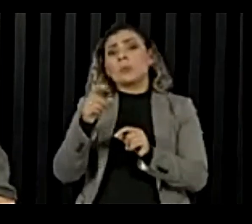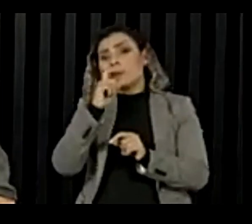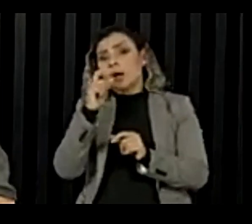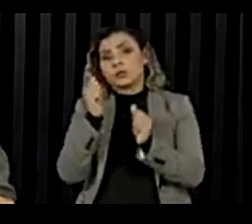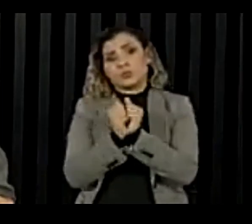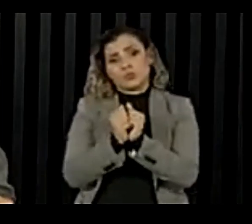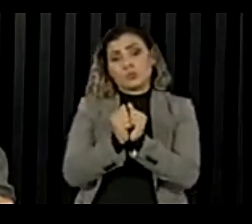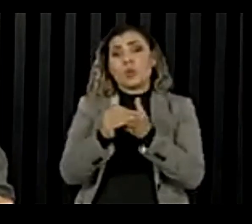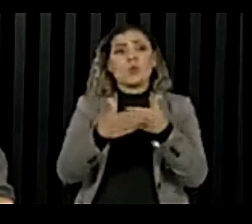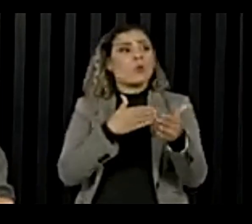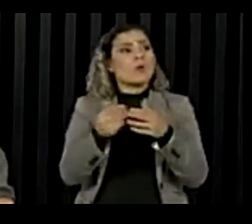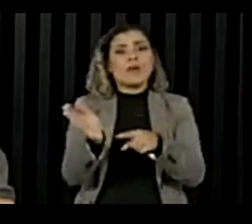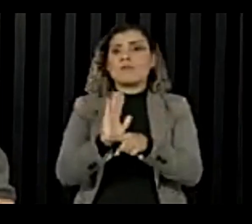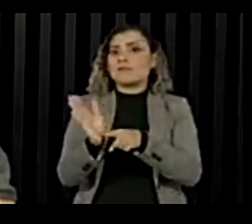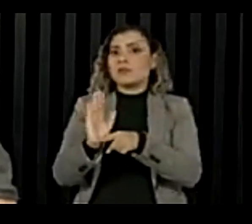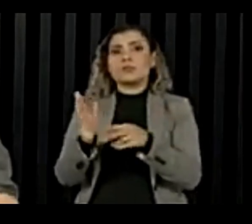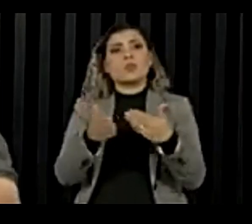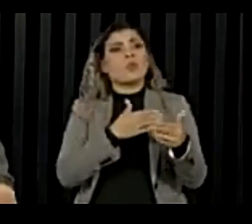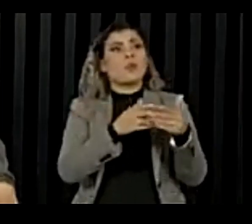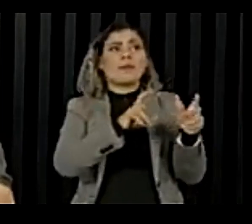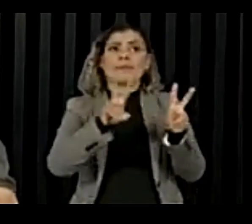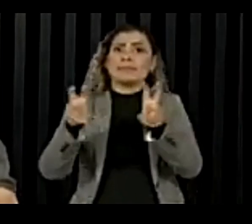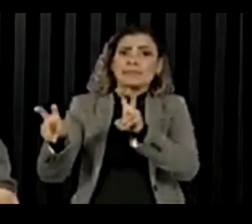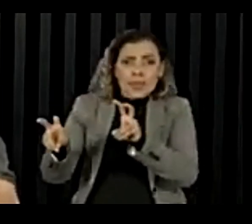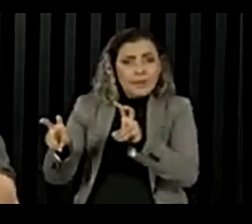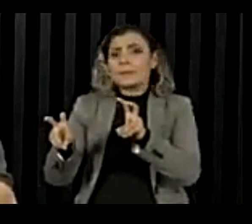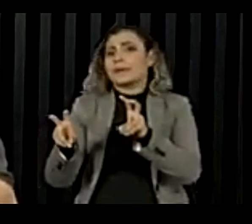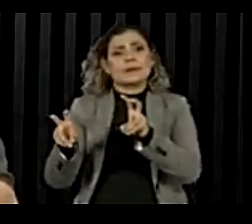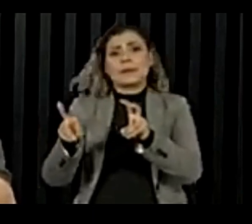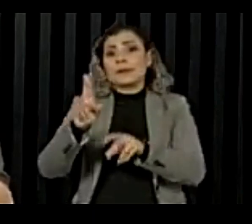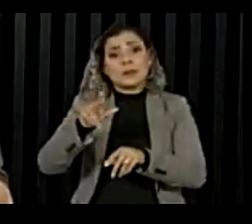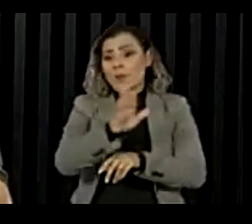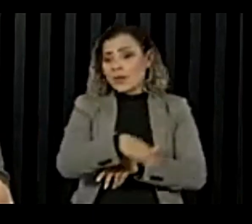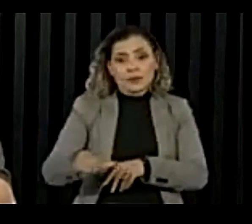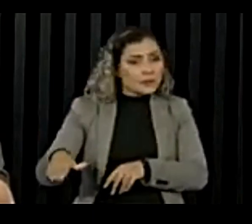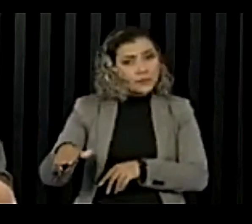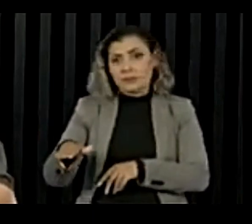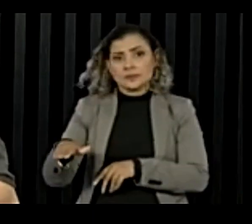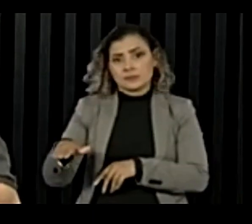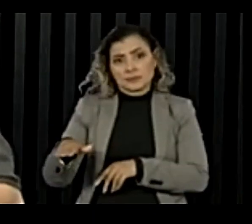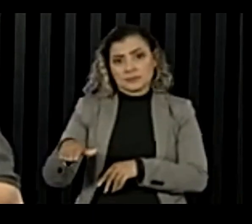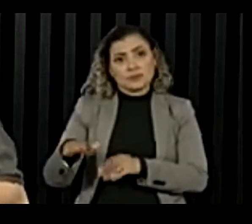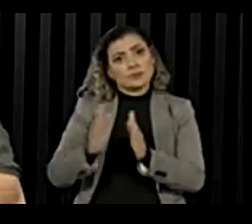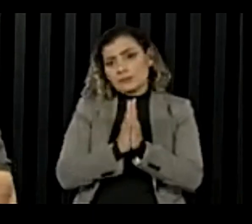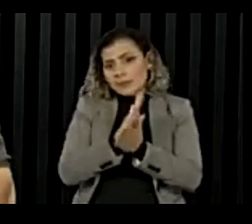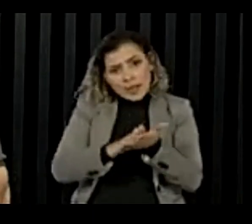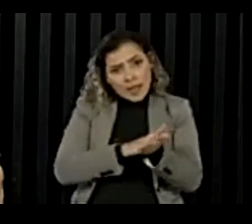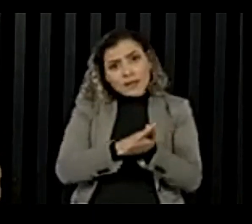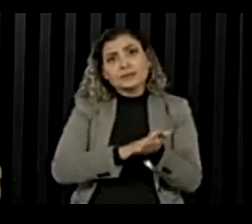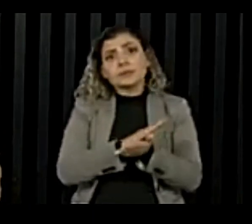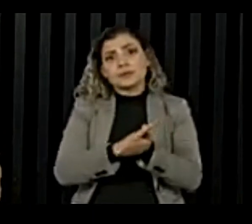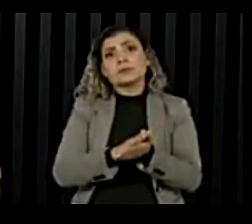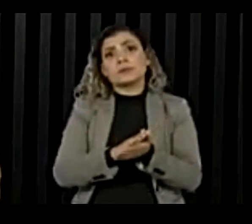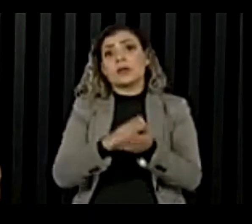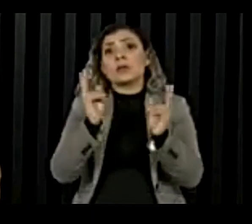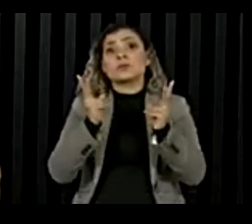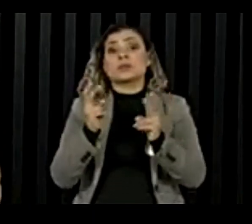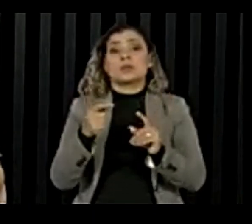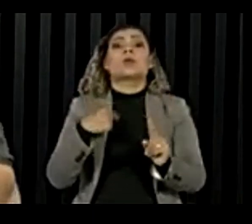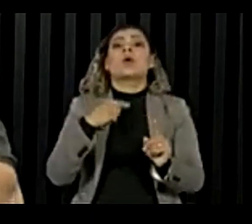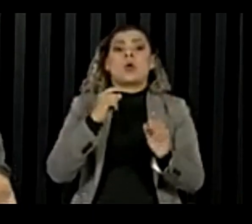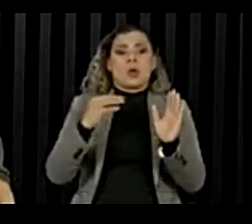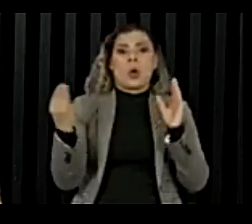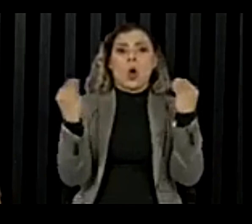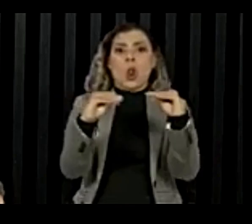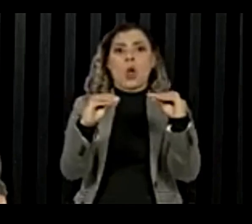qualquer vídeo que fale sobre qualquer tema que não seja para crianças em idade pré-escolar, eu coloco mais 13 no título.